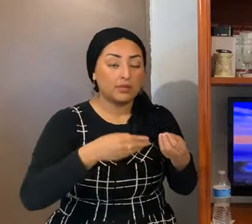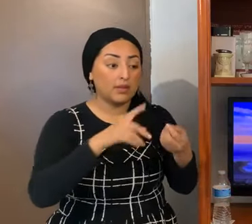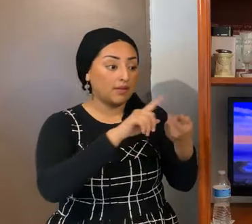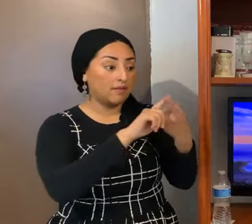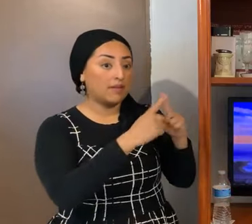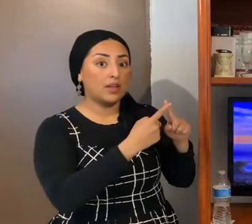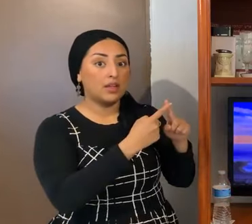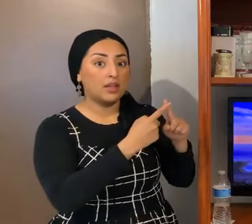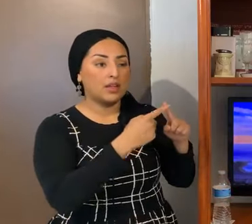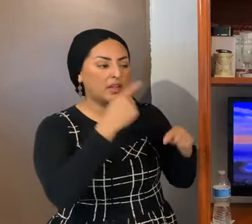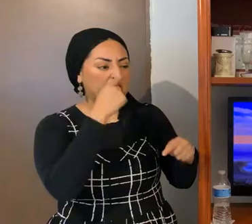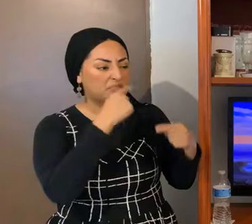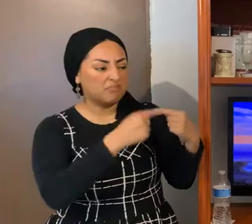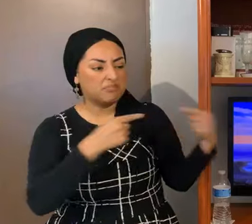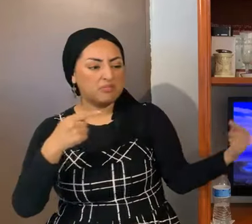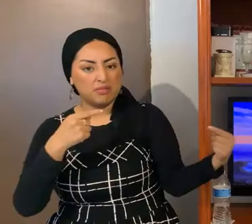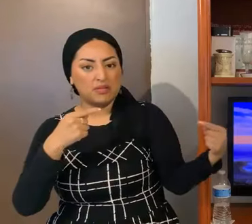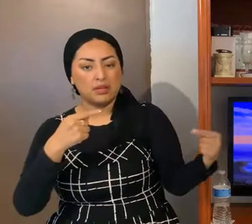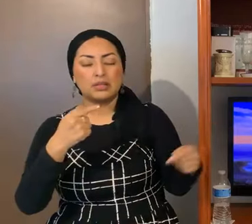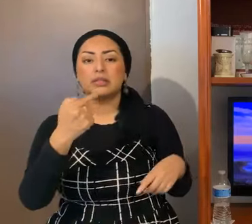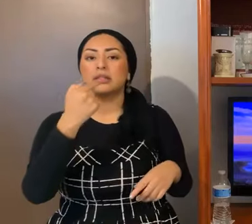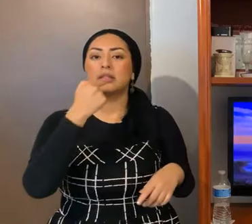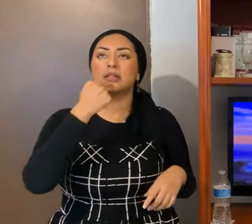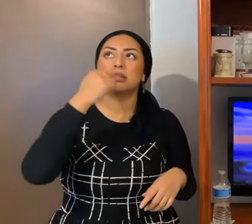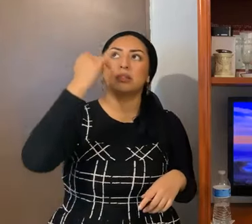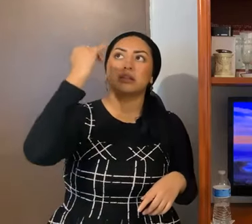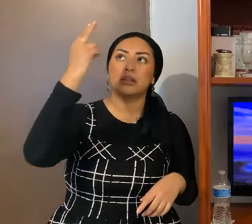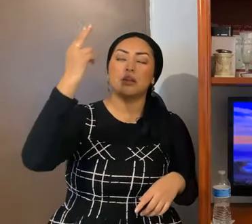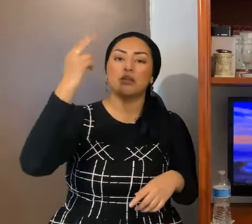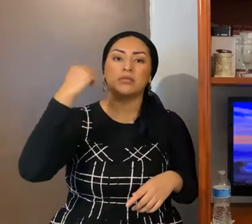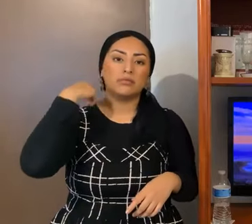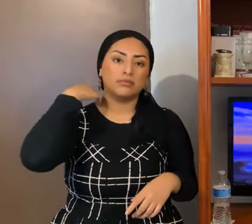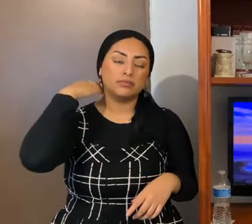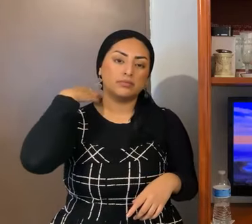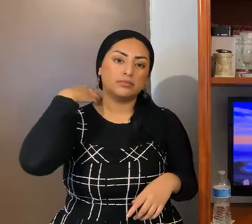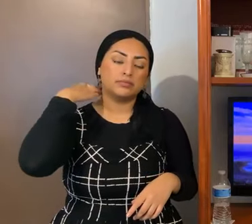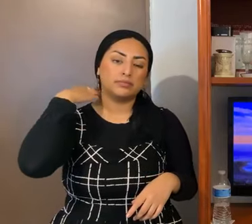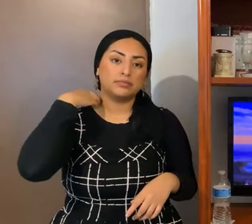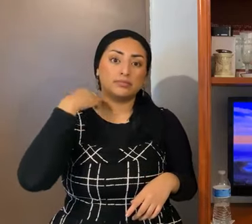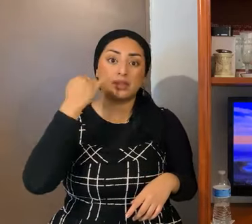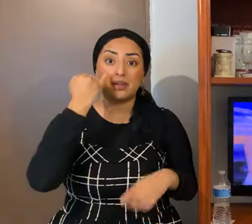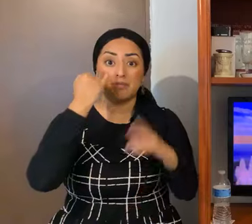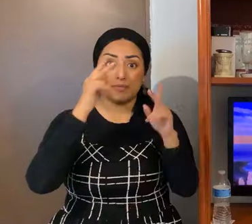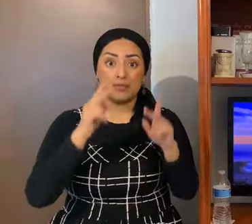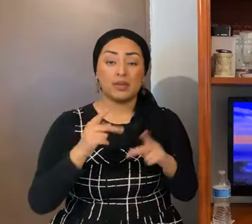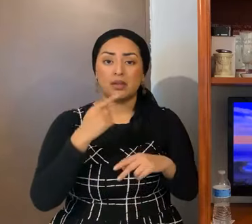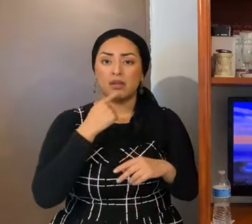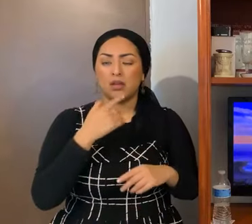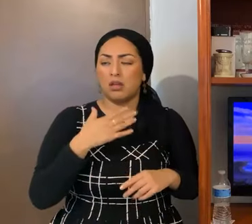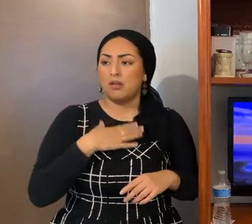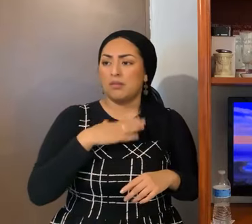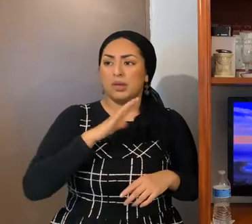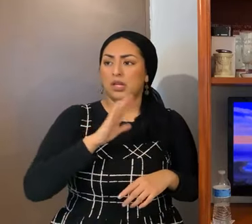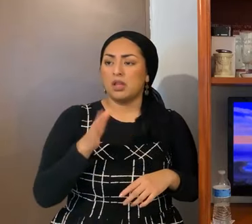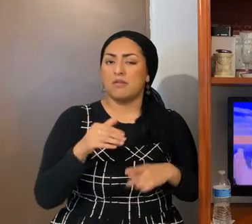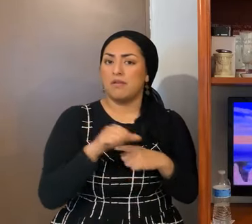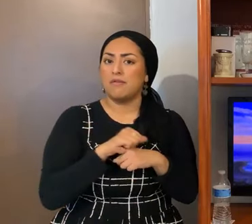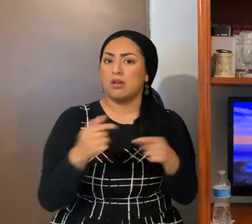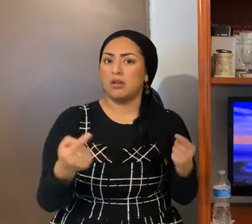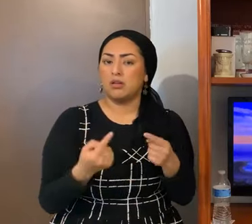violencia, te olvidaste de mí, dice Yahweh. Si las personas, bueno, yo nunca practicaré